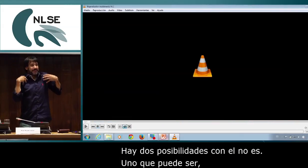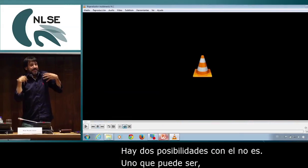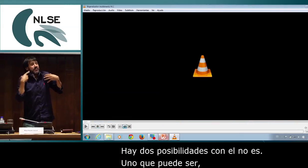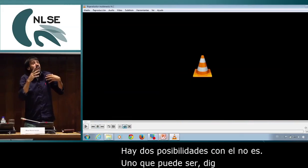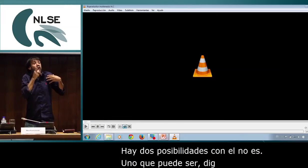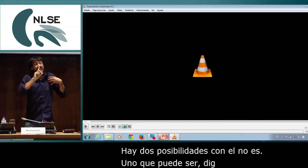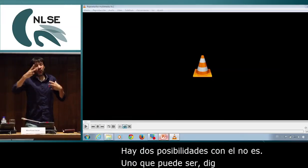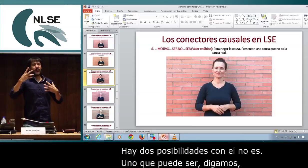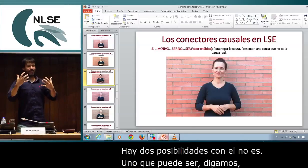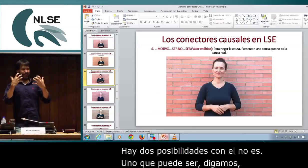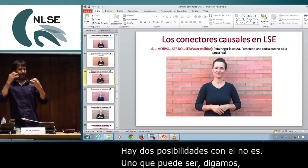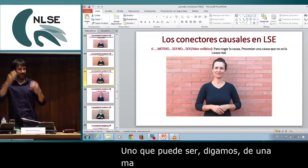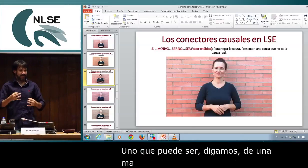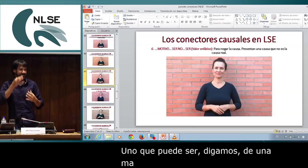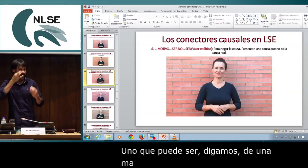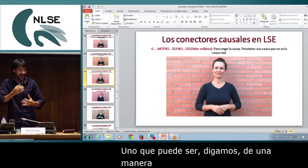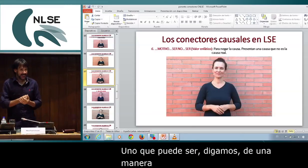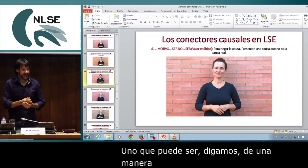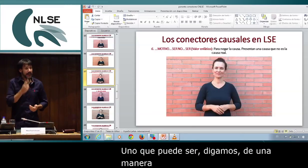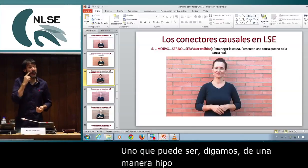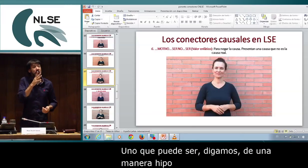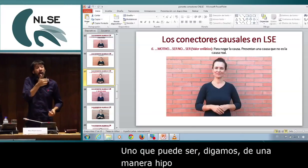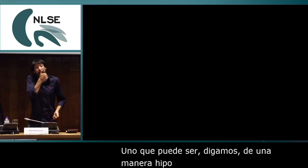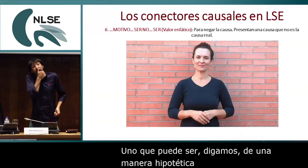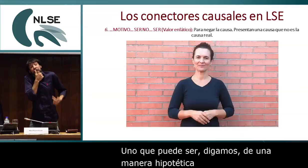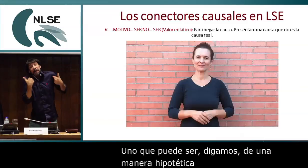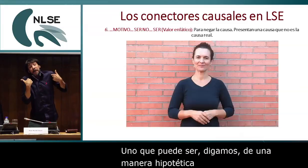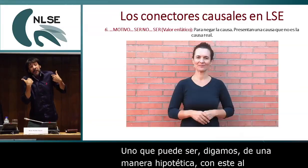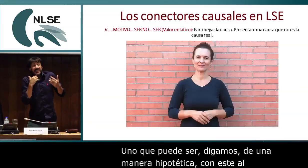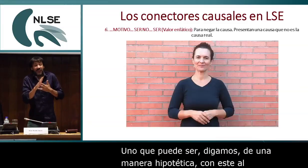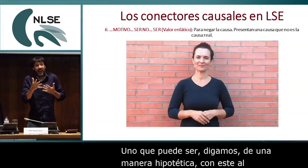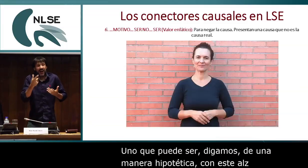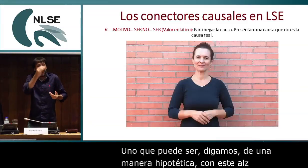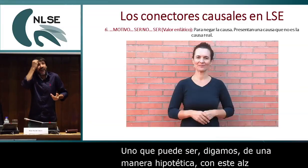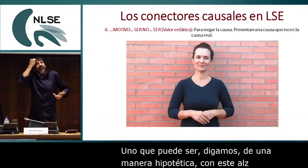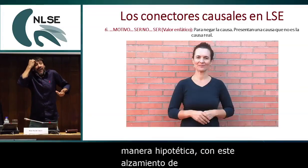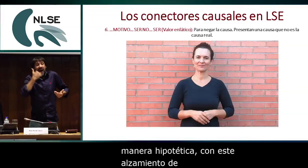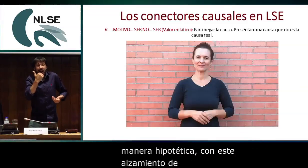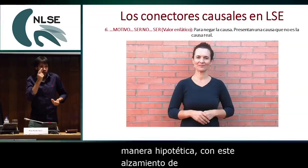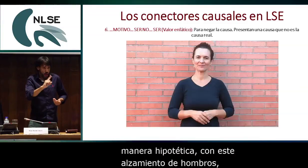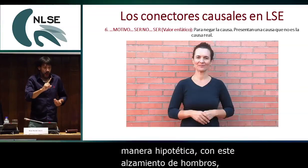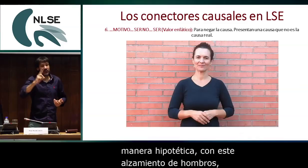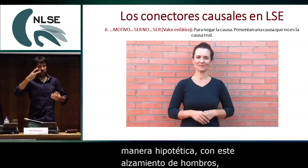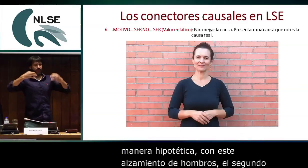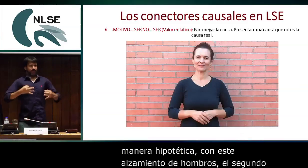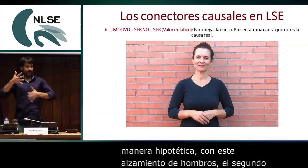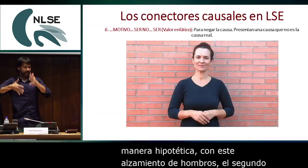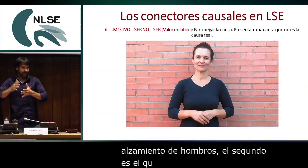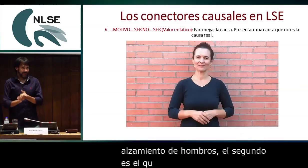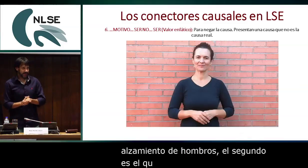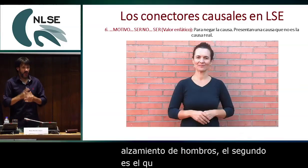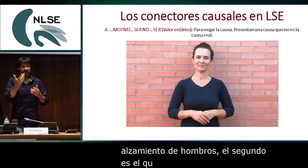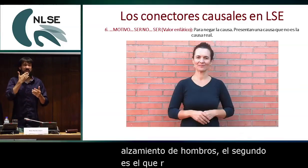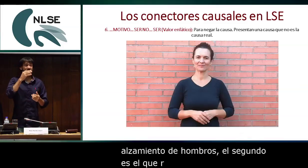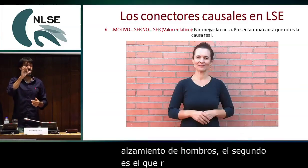este alzamiento de hombros, ¿vale? El segundo es el que realmente da el sentido. O sea, el primero, que va